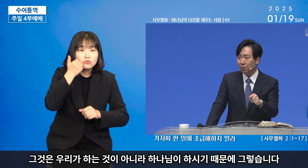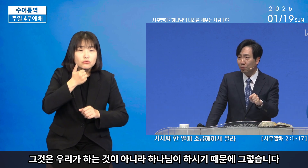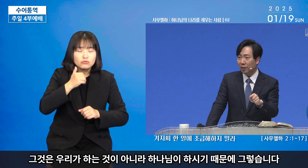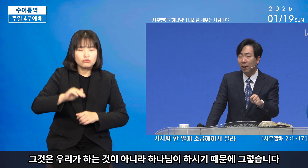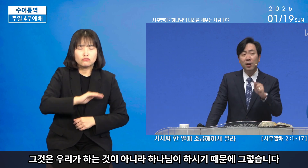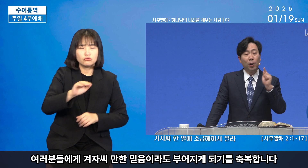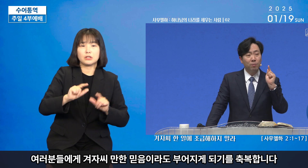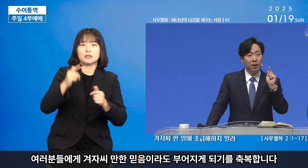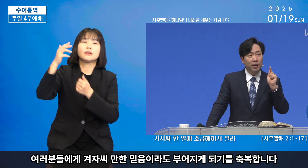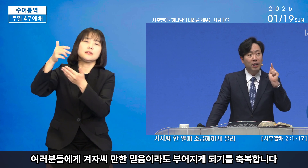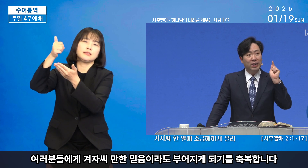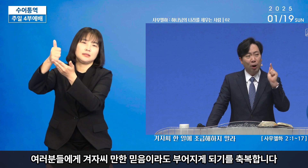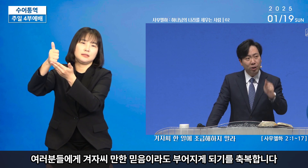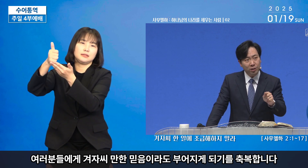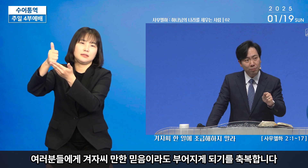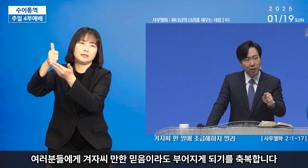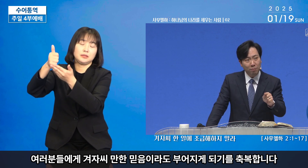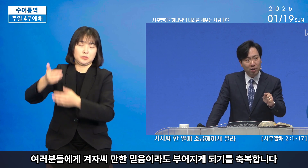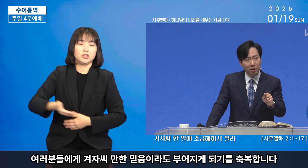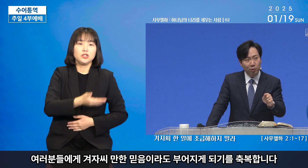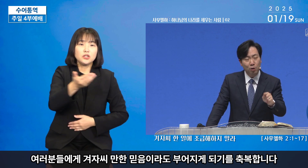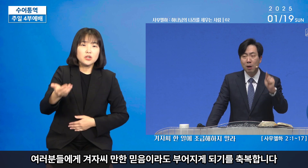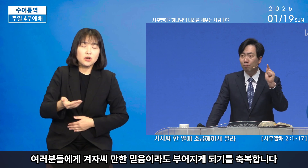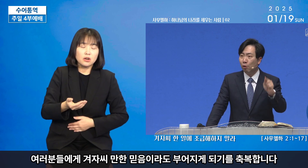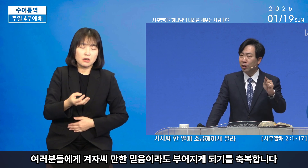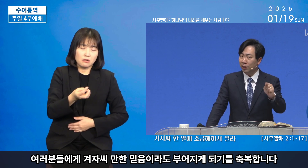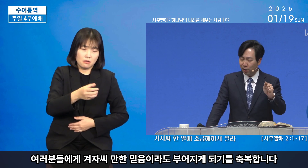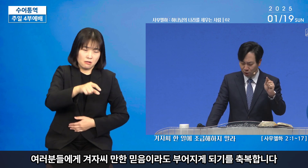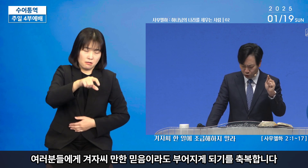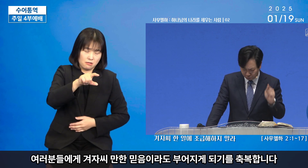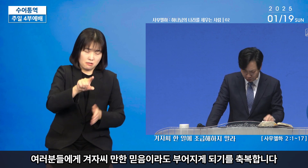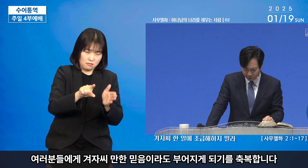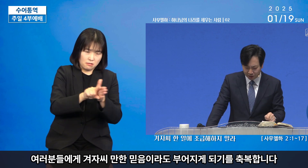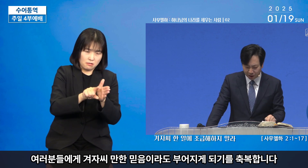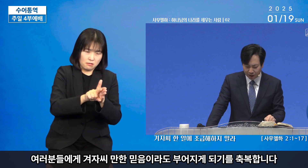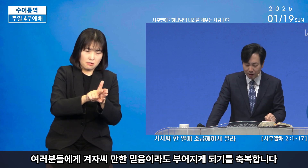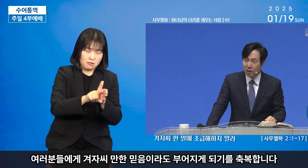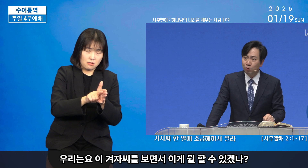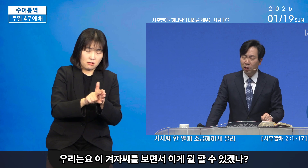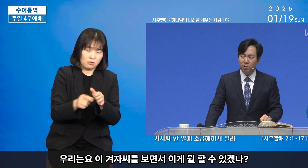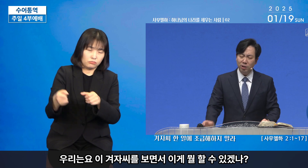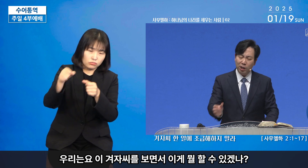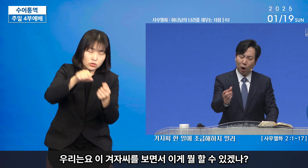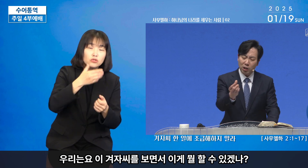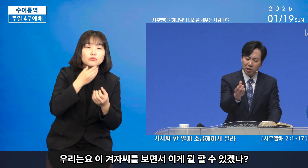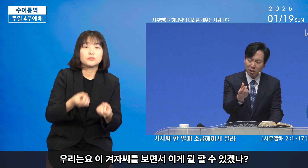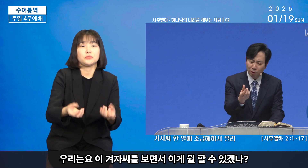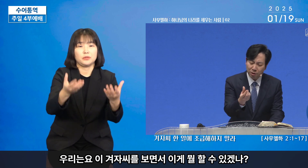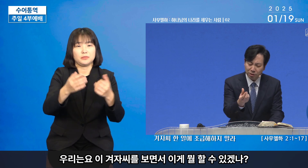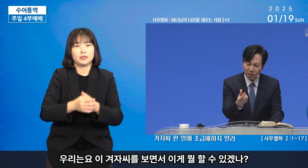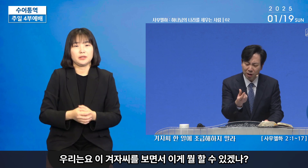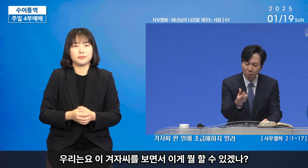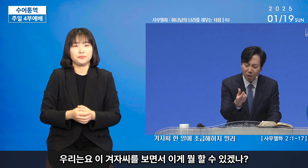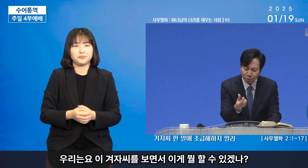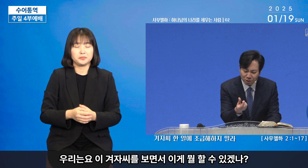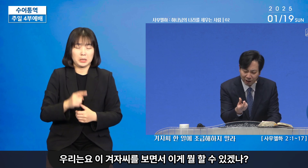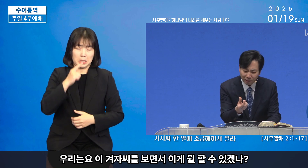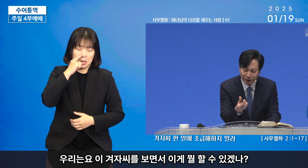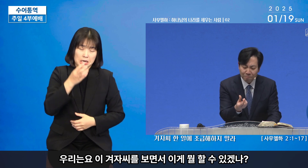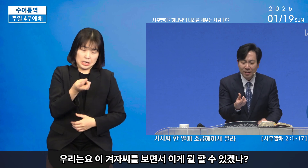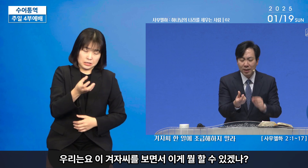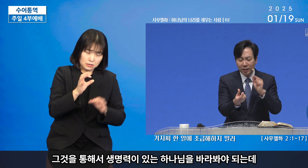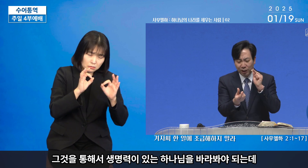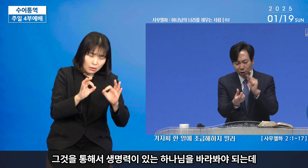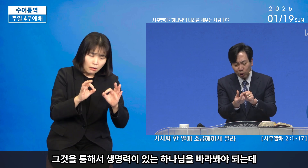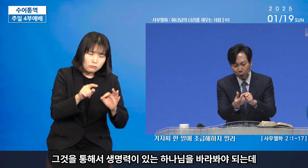때문에 그렇습니다. 여러분들에게 겨자씨만한 믿음이라도 부어지게 되기를 축복합니다. 우리는요 이 겨자씨를 보면서 이게 뭘 할 수